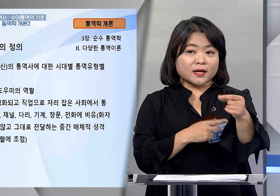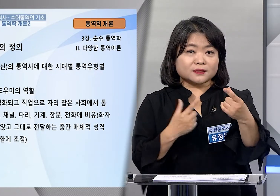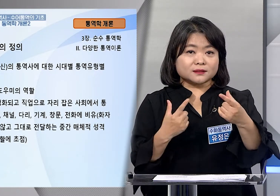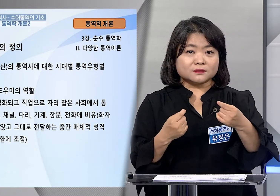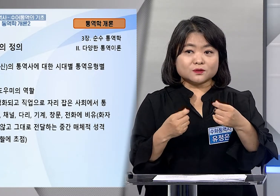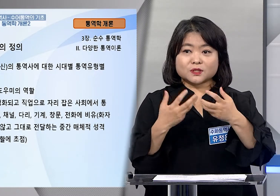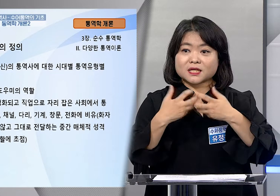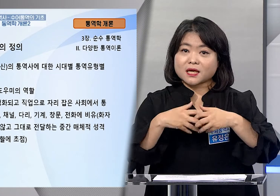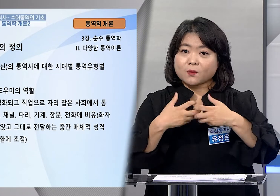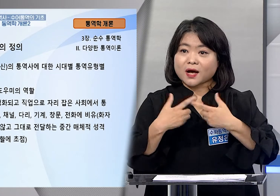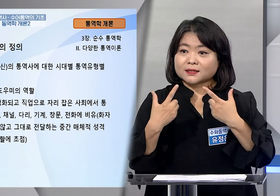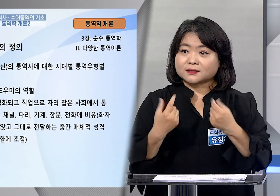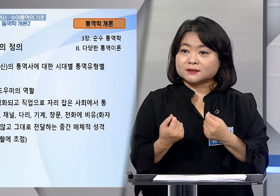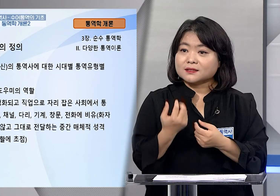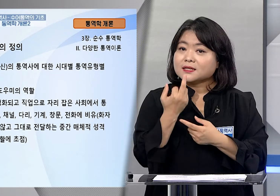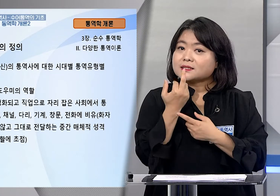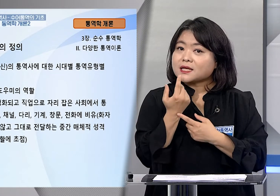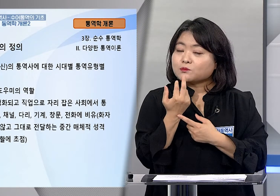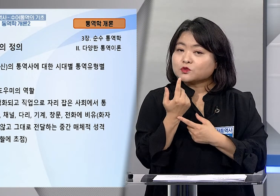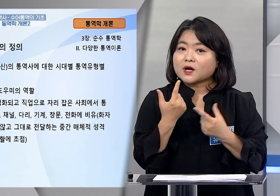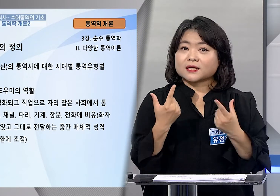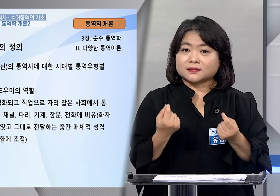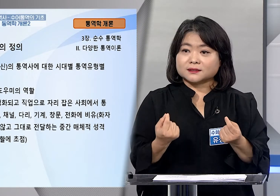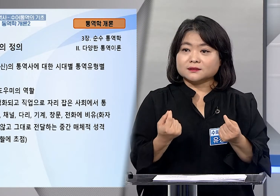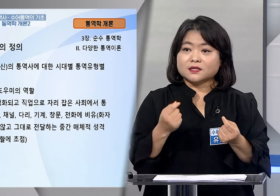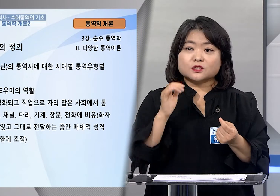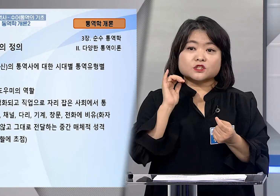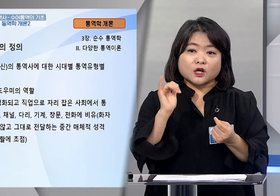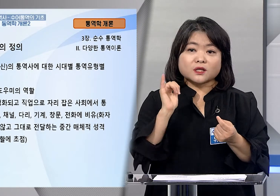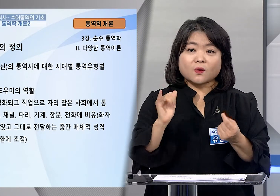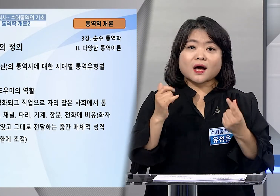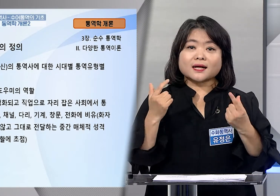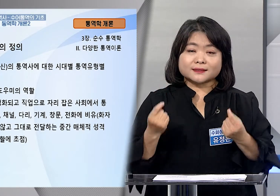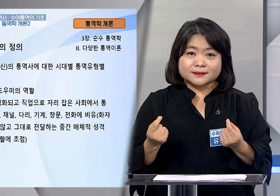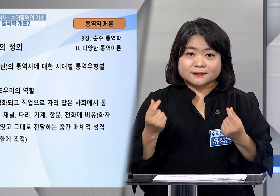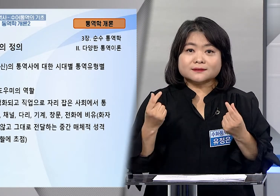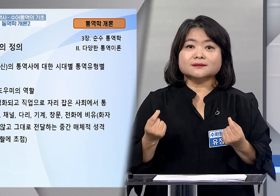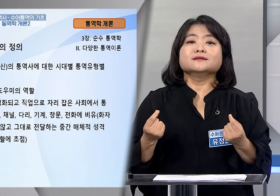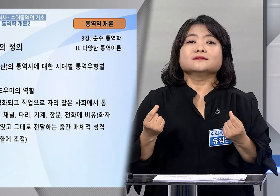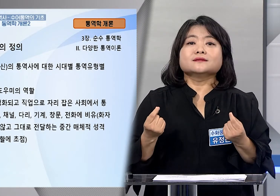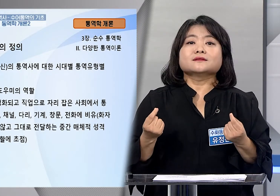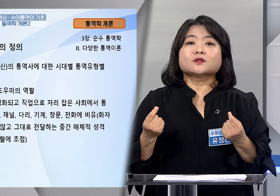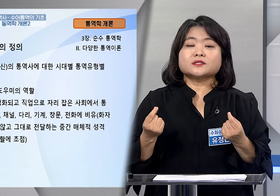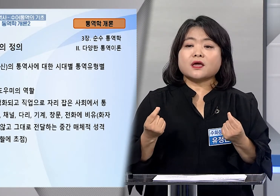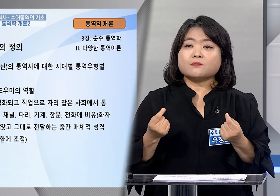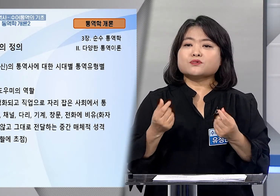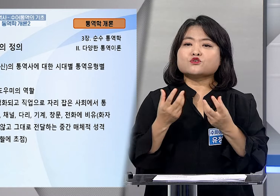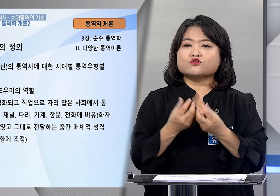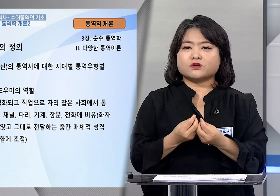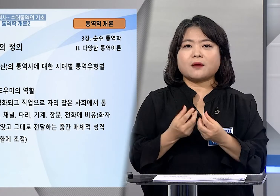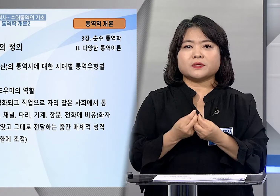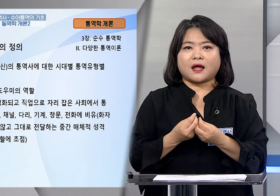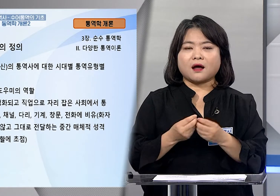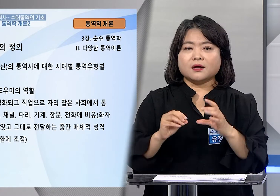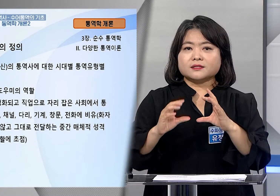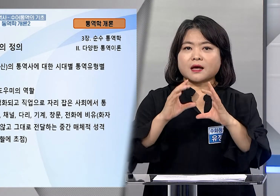같은 기계와 같은 창문과 같은 전화와 같은 것에 비유를 합니다. 자